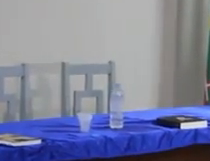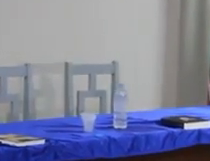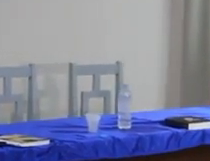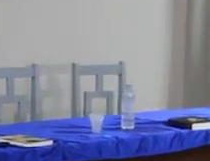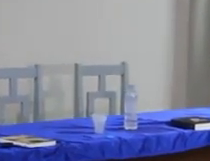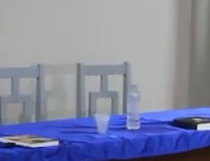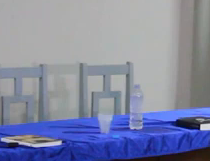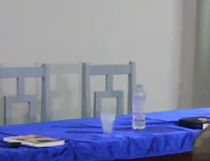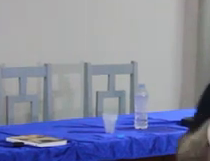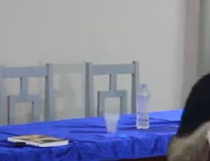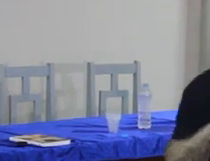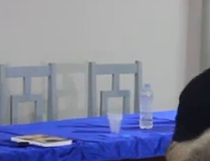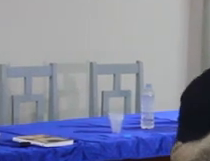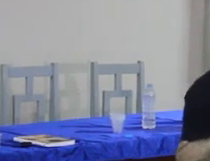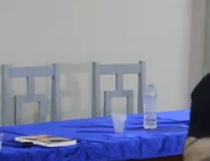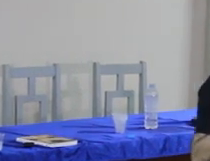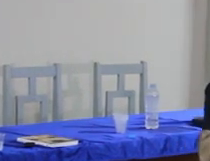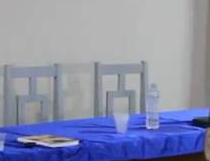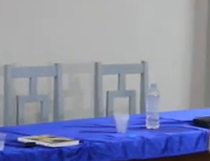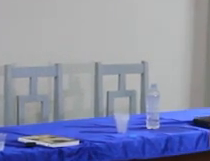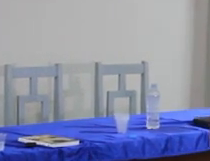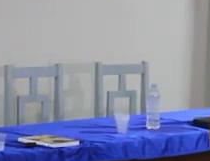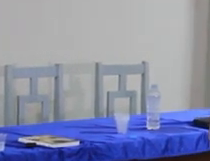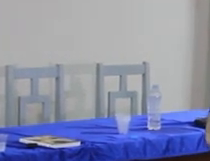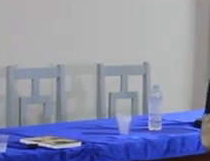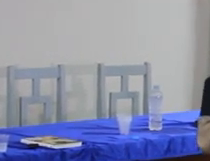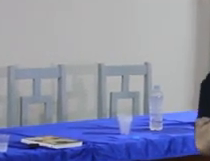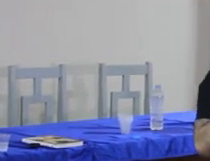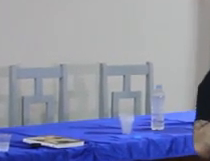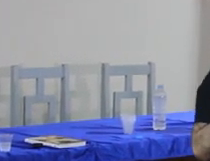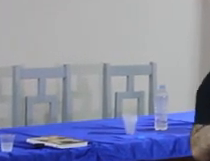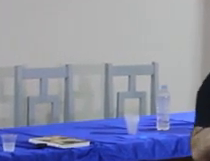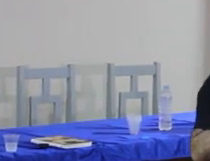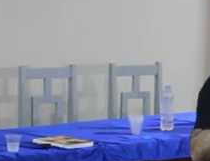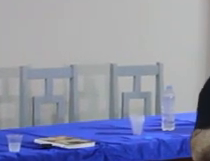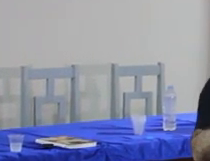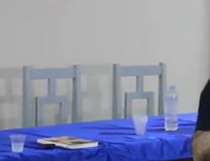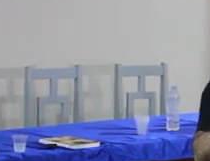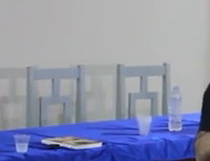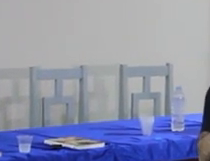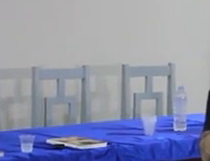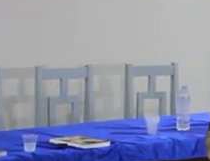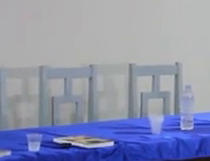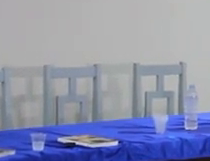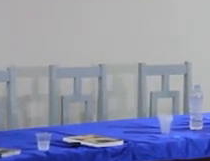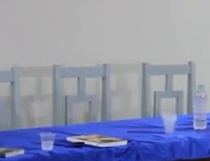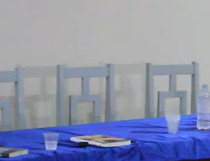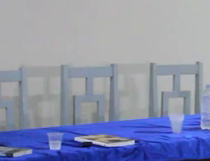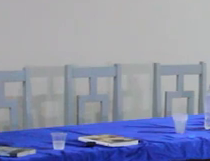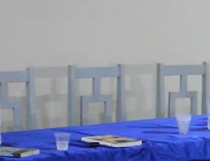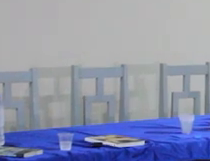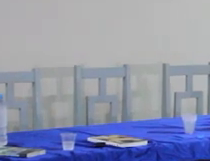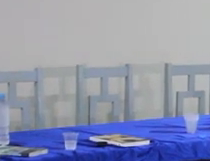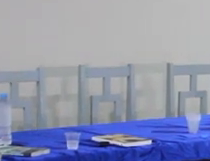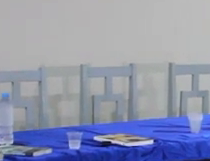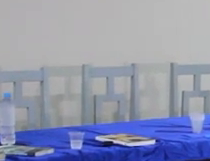já pós-pandemia, na Lapa existe encontro de carros antigos, como aqui em Paranaguá,